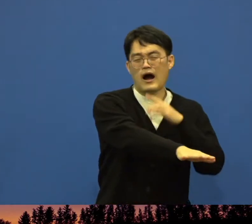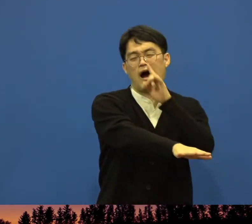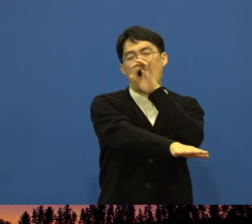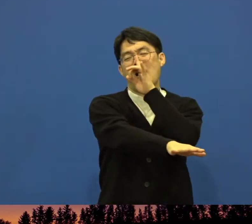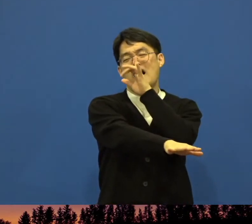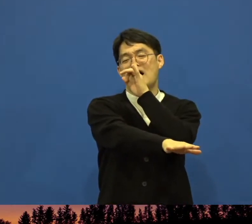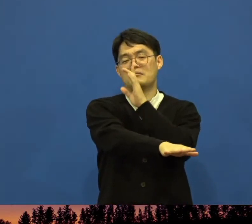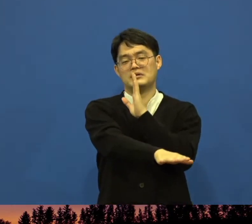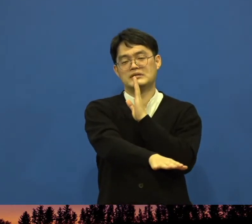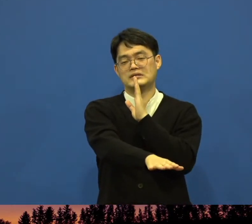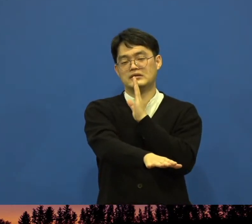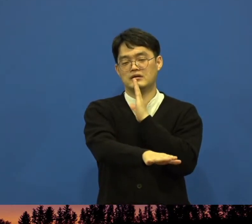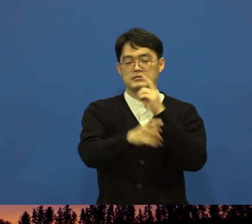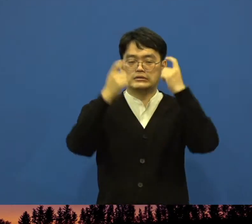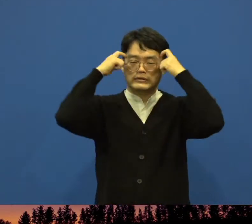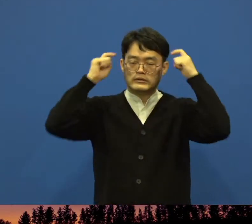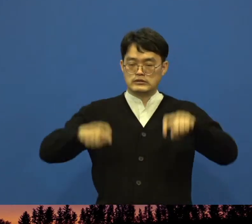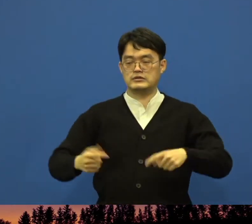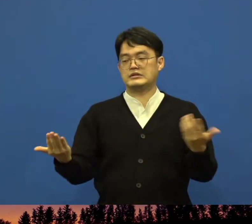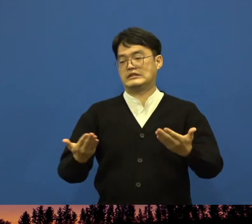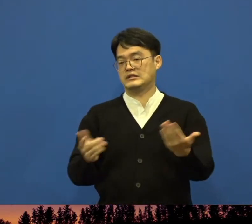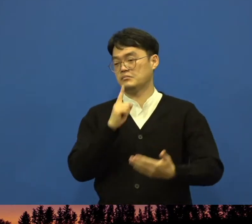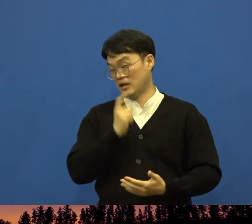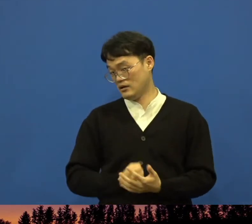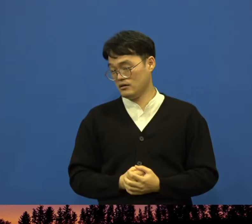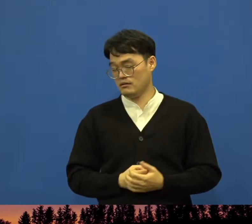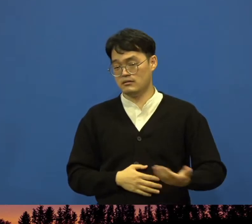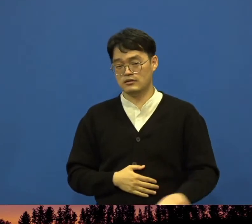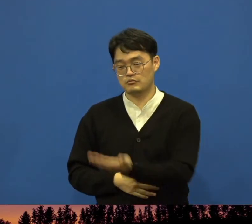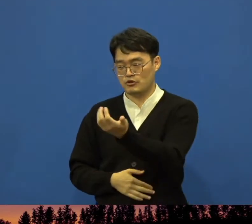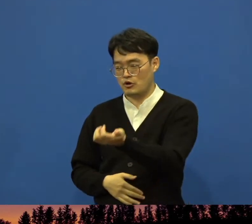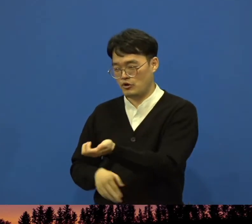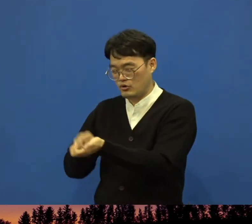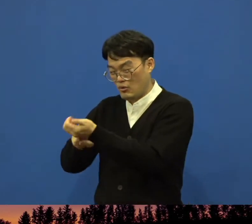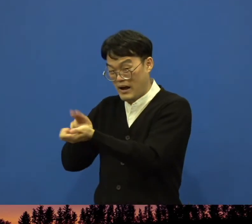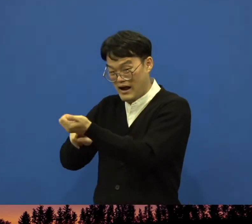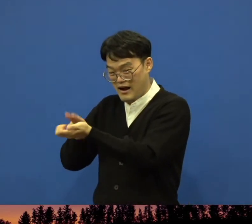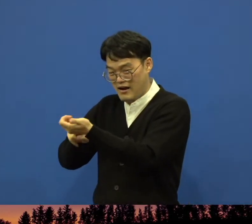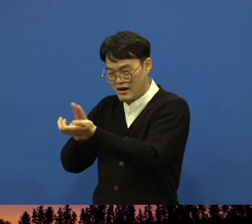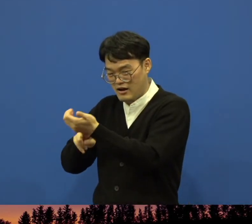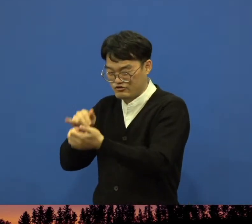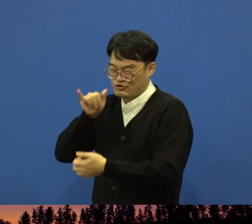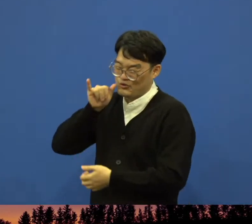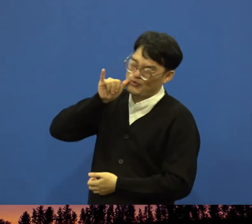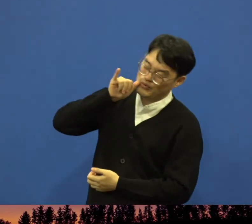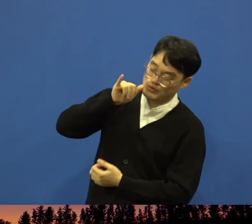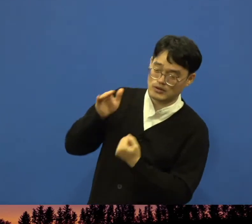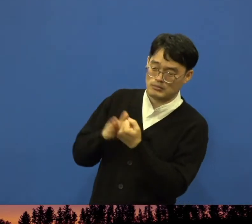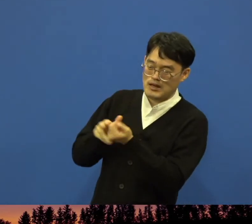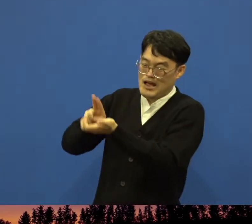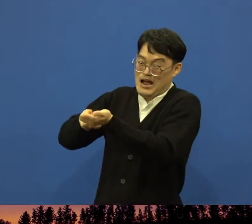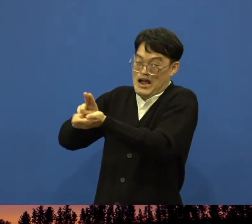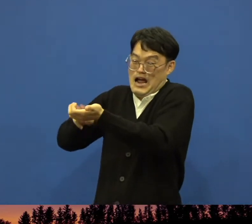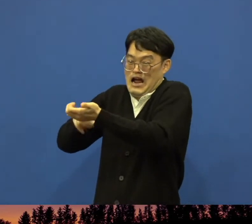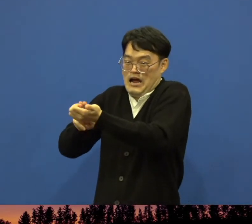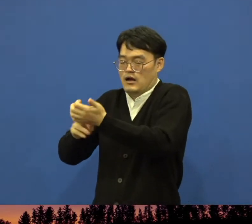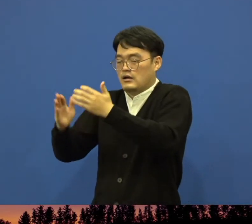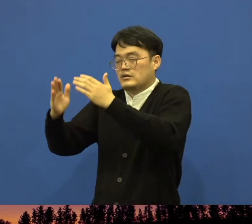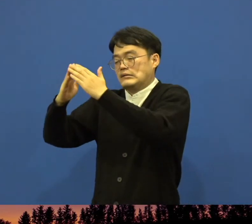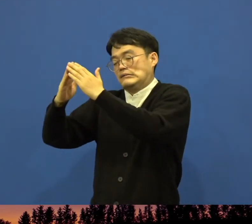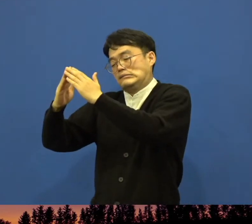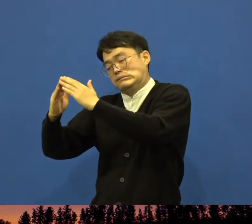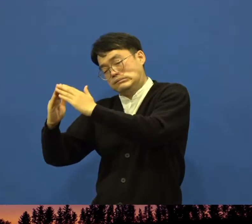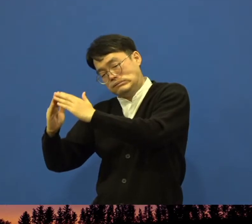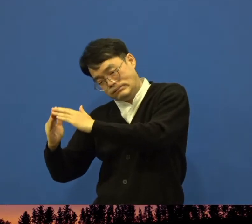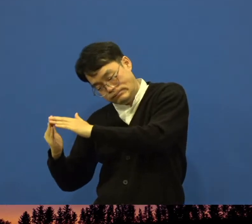대책이 미련해지는 거죠. 여러분, 도박에 넘어가서 도박에 인생을 망친 사람의 얘기를 들으면 아, 도박은